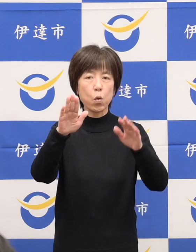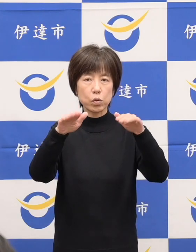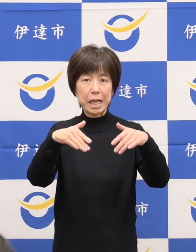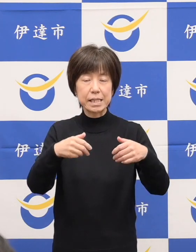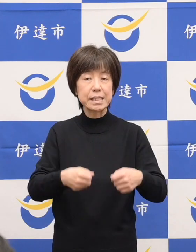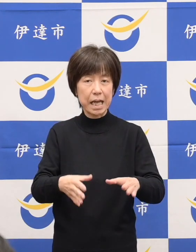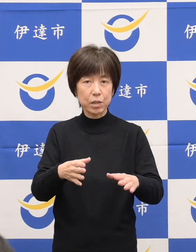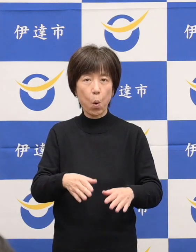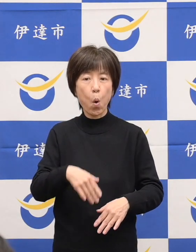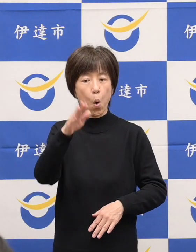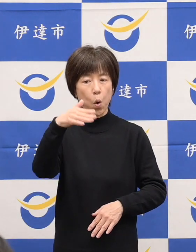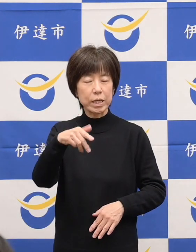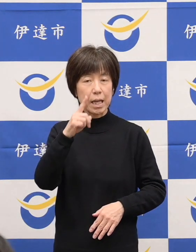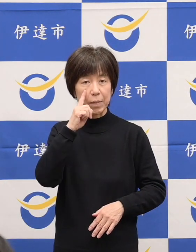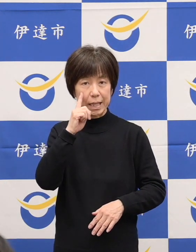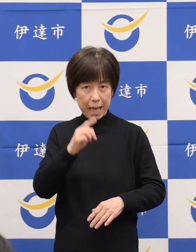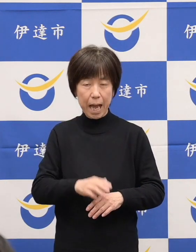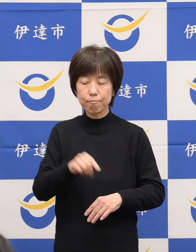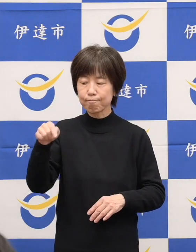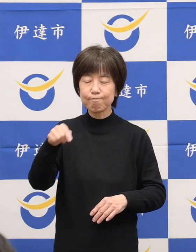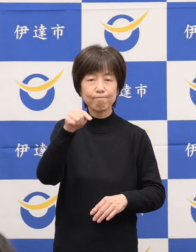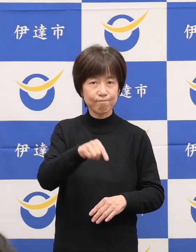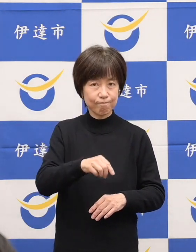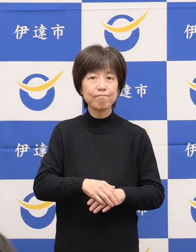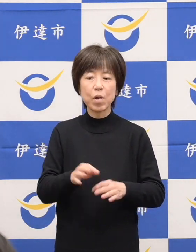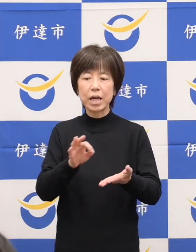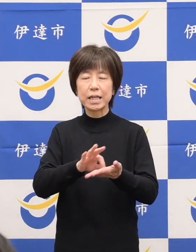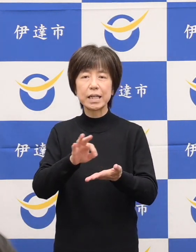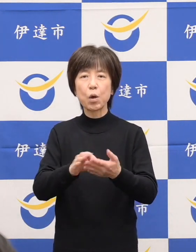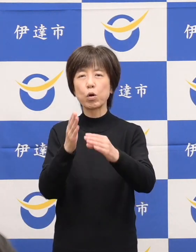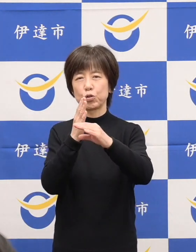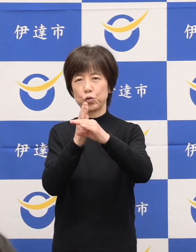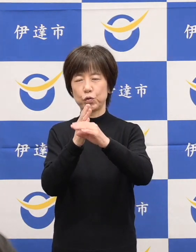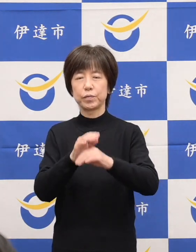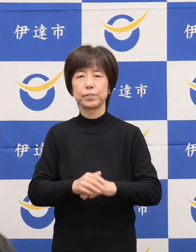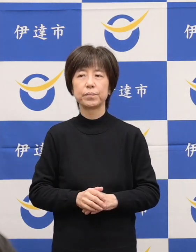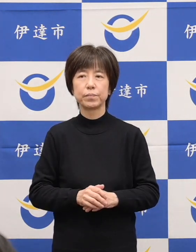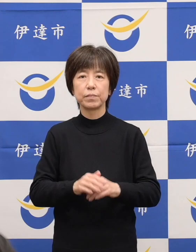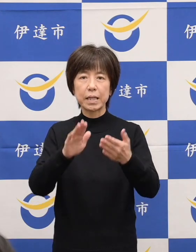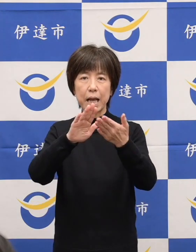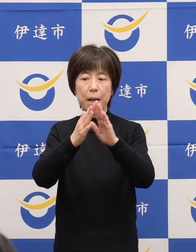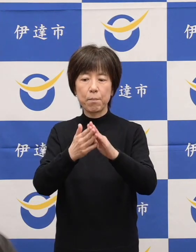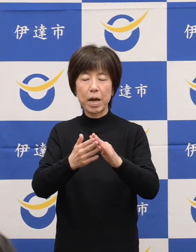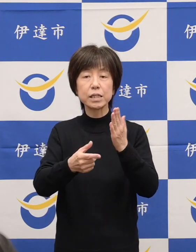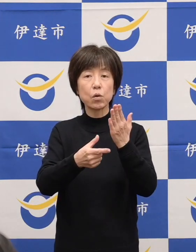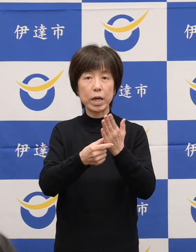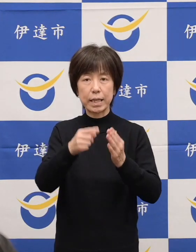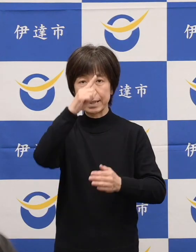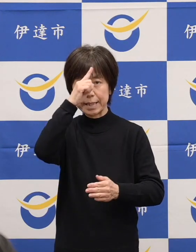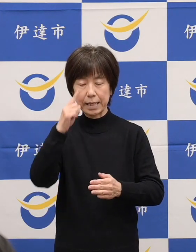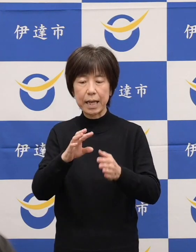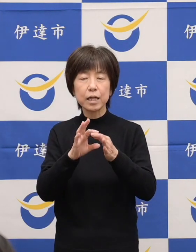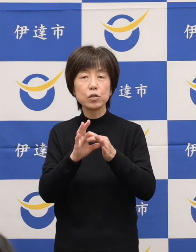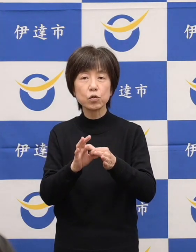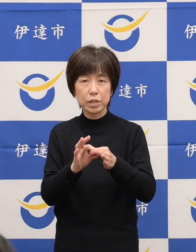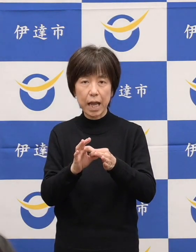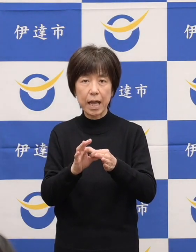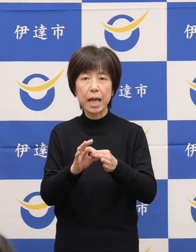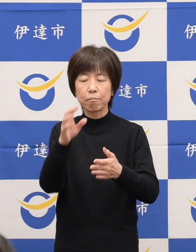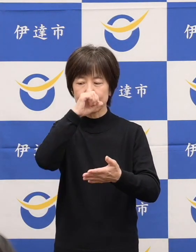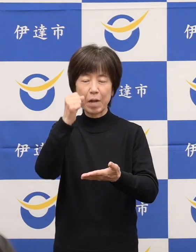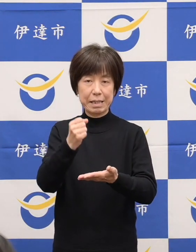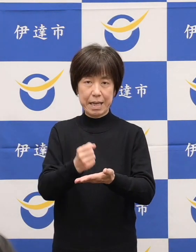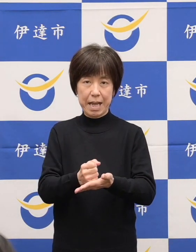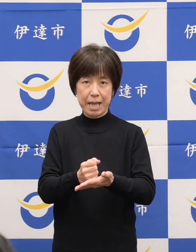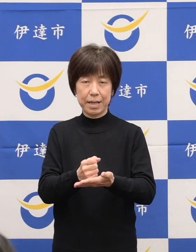にご利用をいただいているところであります。また町の駅伊達につきましても完成をいたし